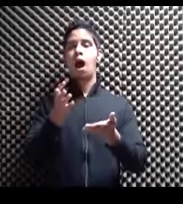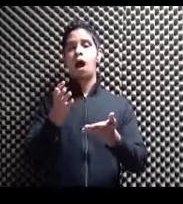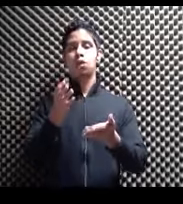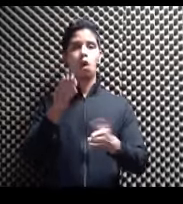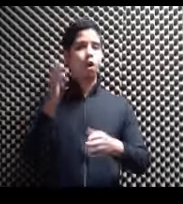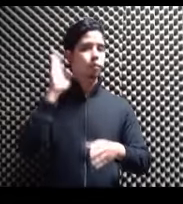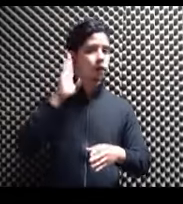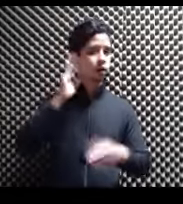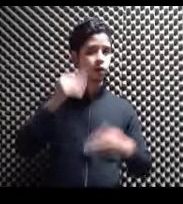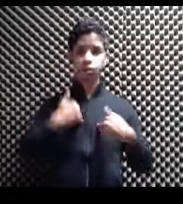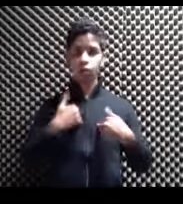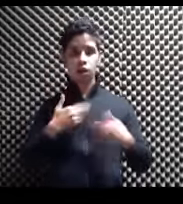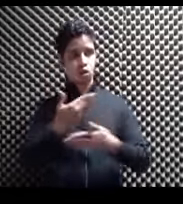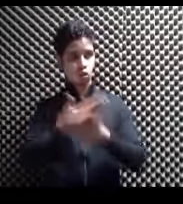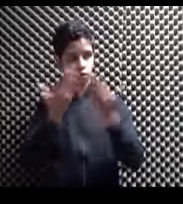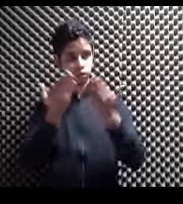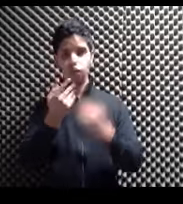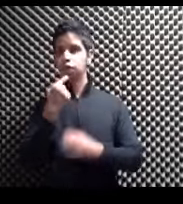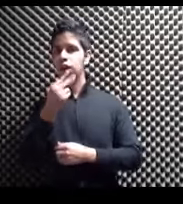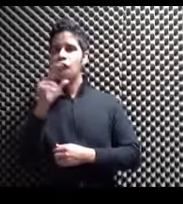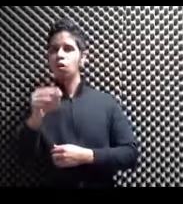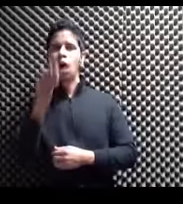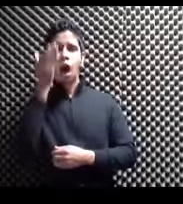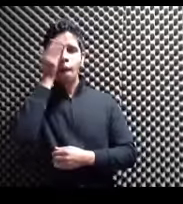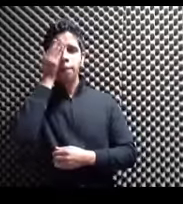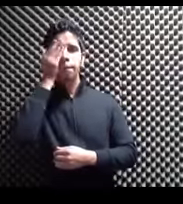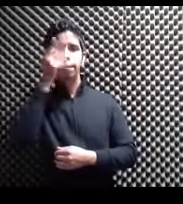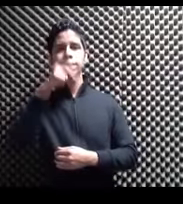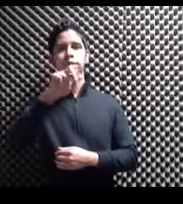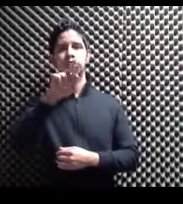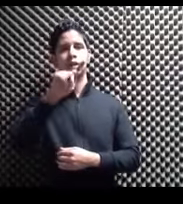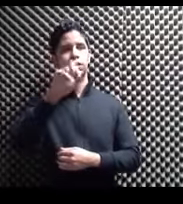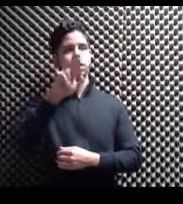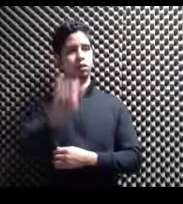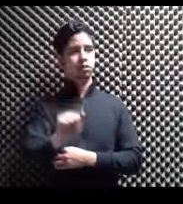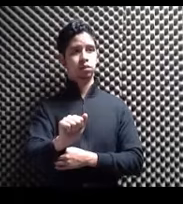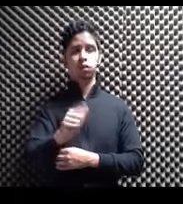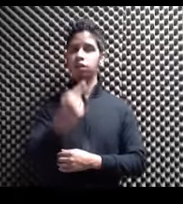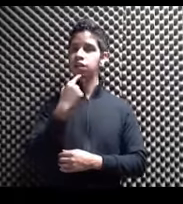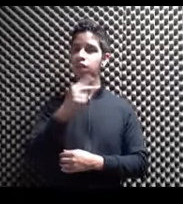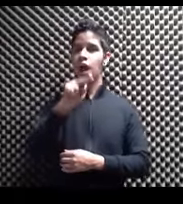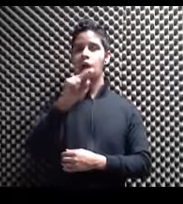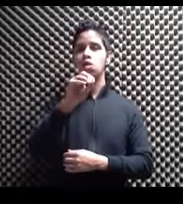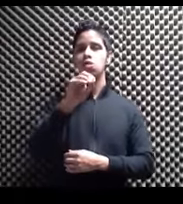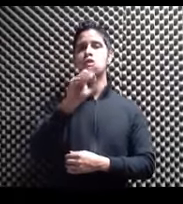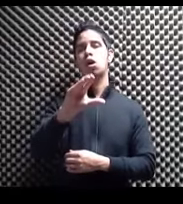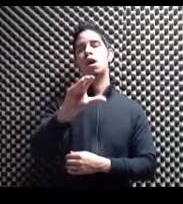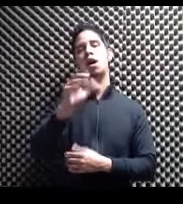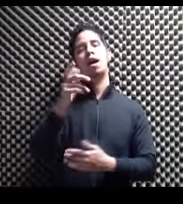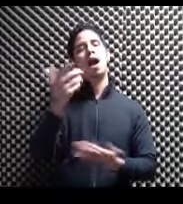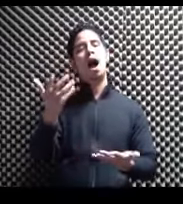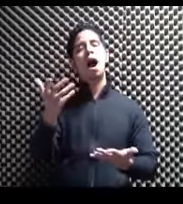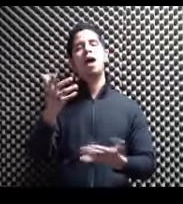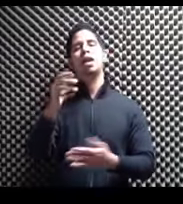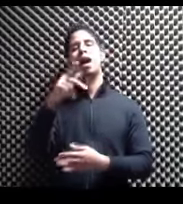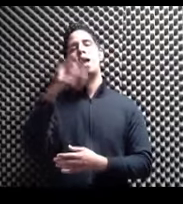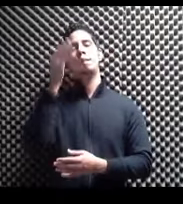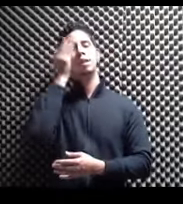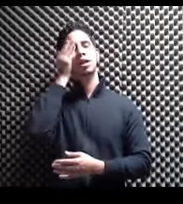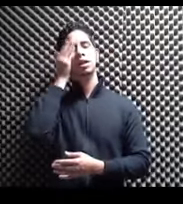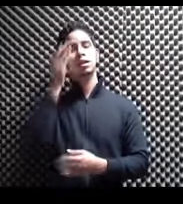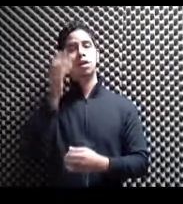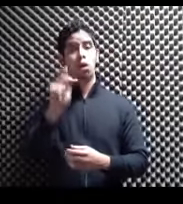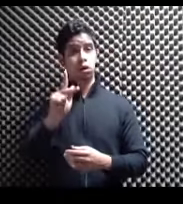la piratería. Claro. Diga no. No a la piratería. Y hay algo importante.